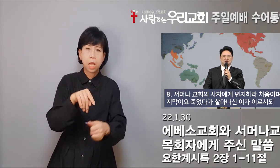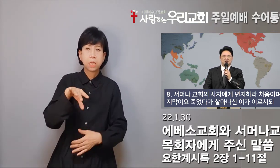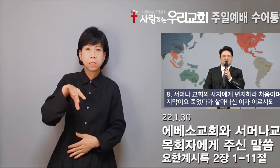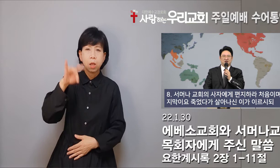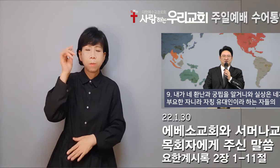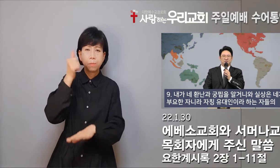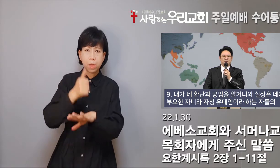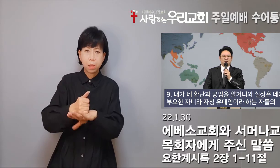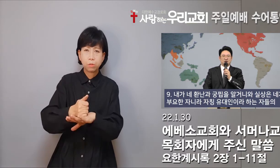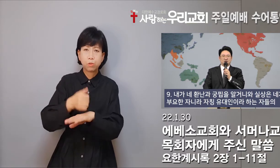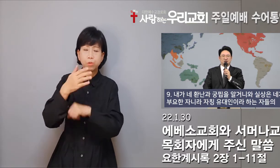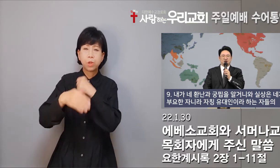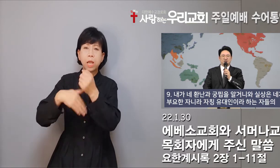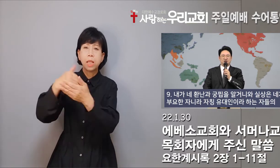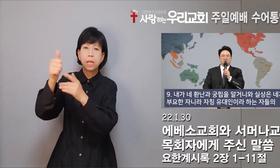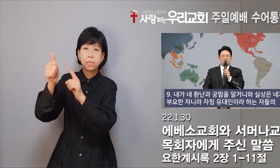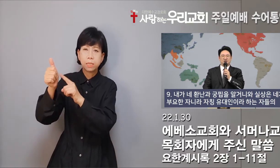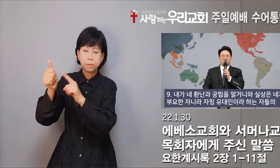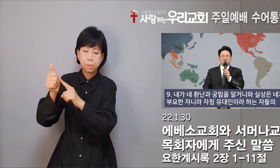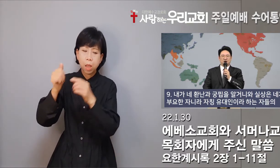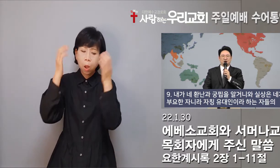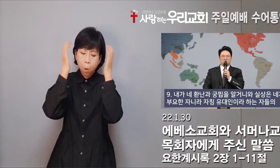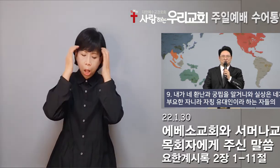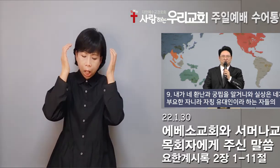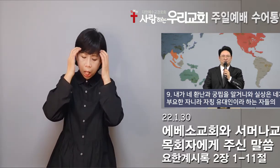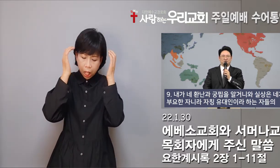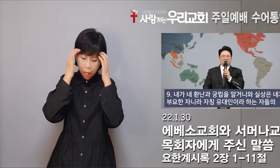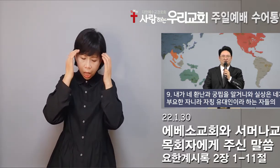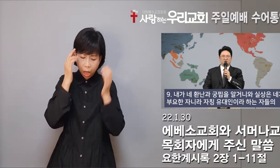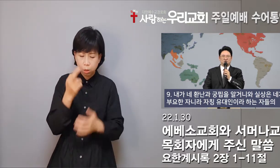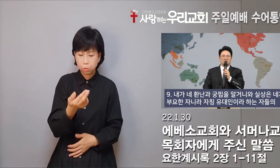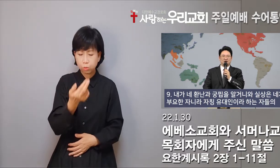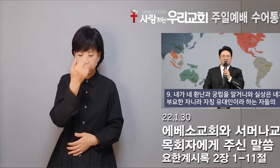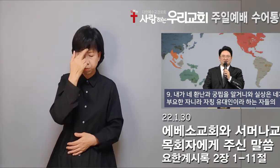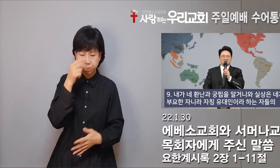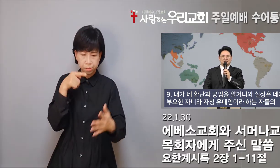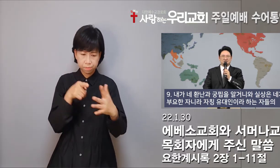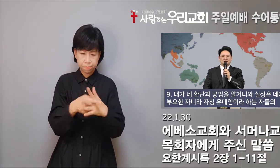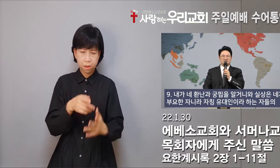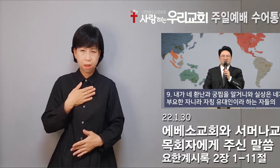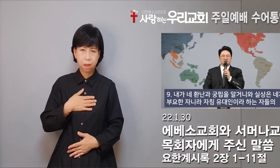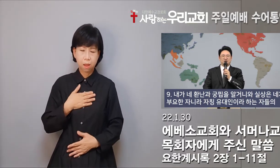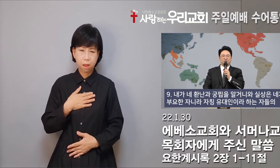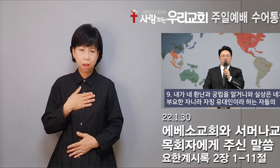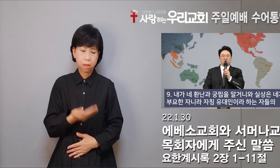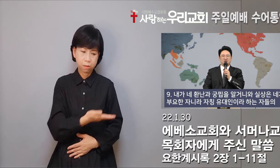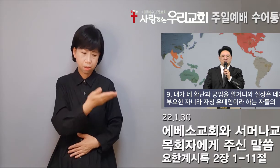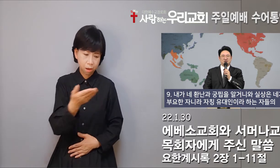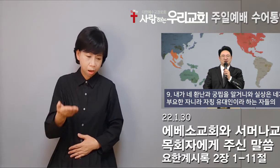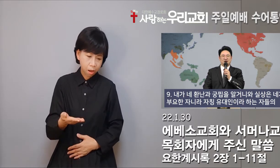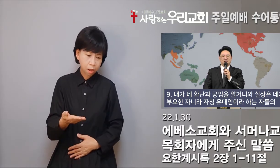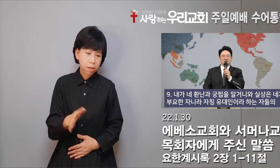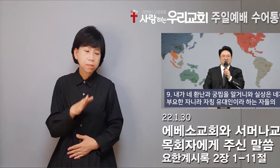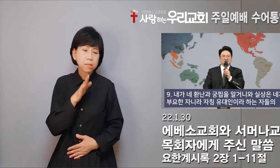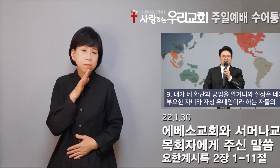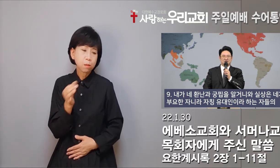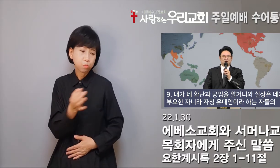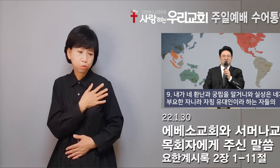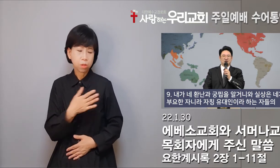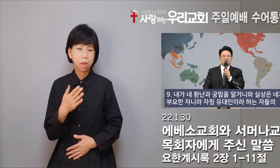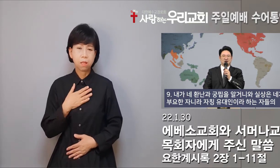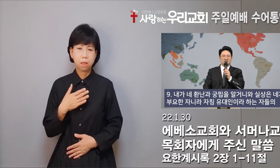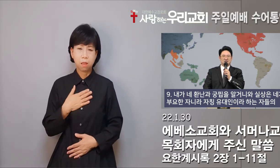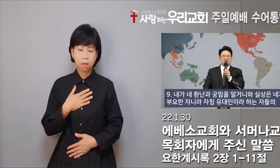이가 이르시되 내가 내 환난과 궁핍을 알거니와 실상은 내가 부요한 자니라.